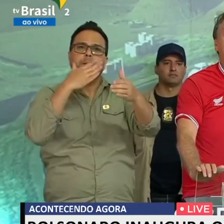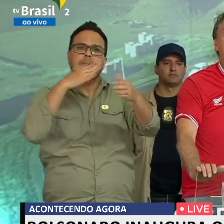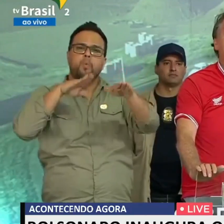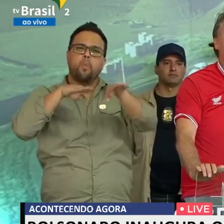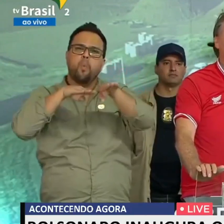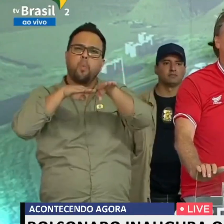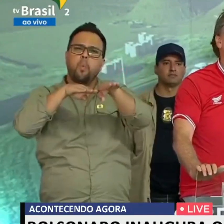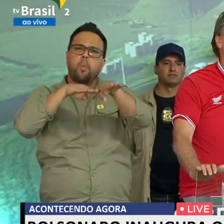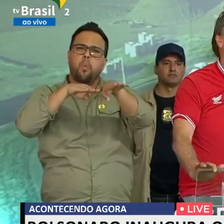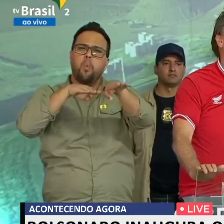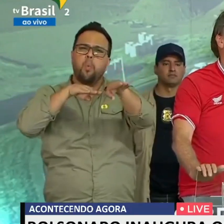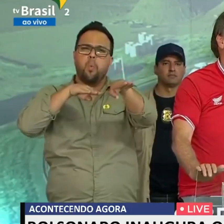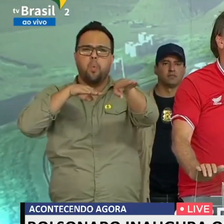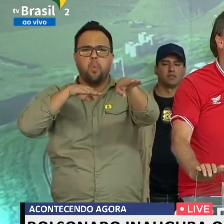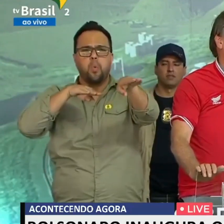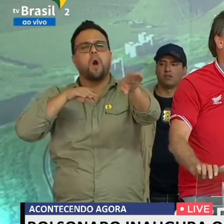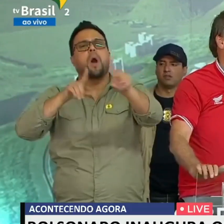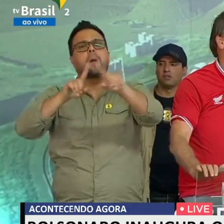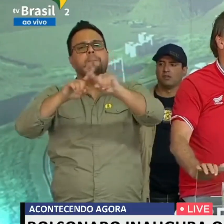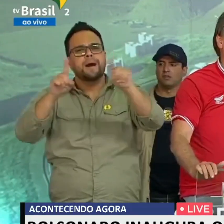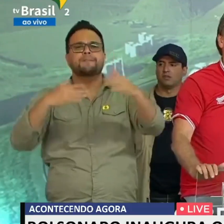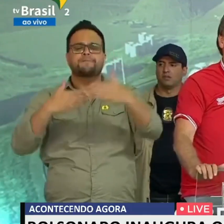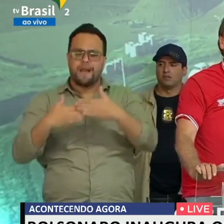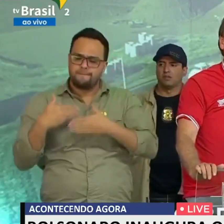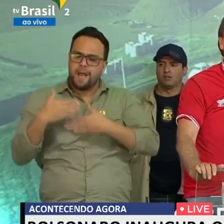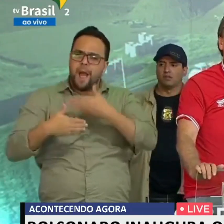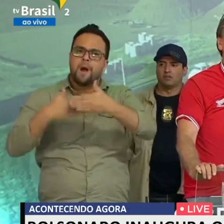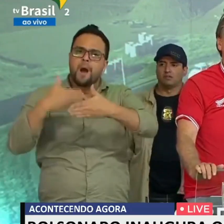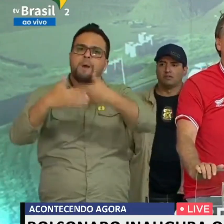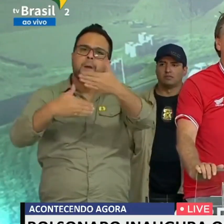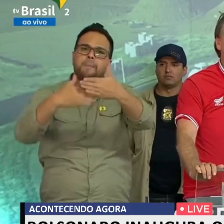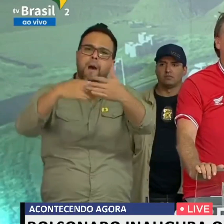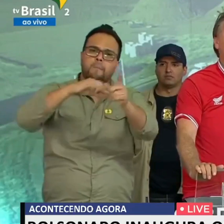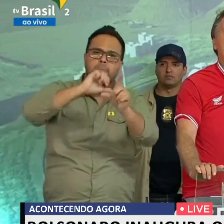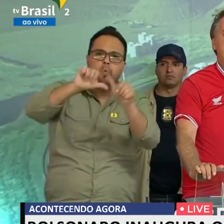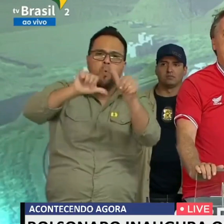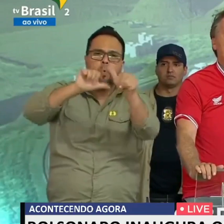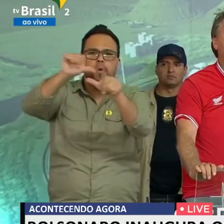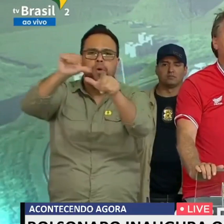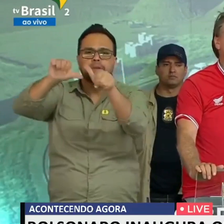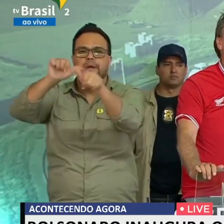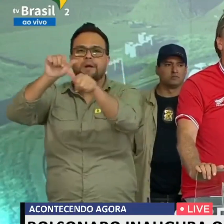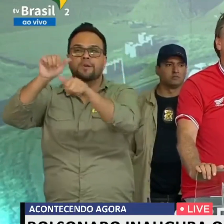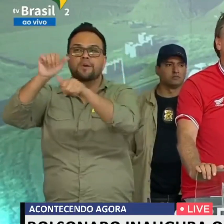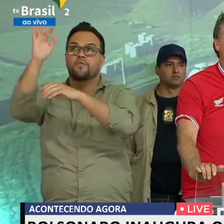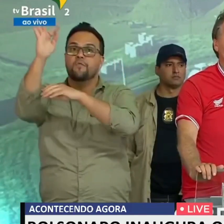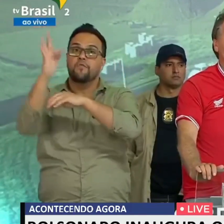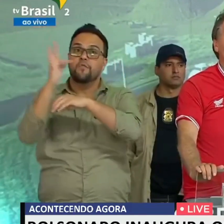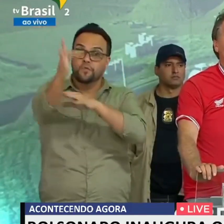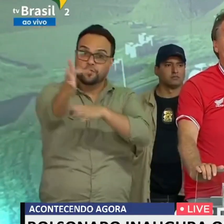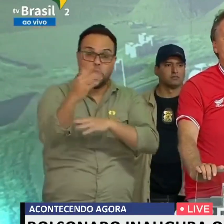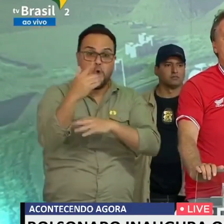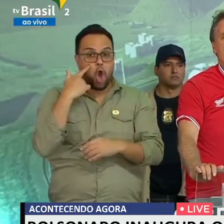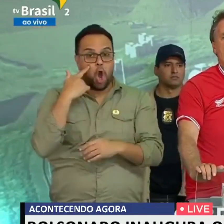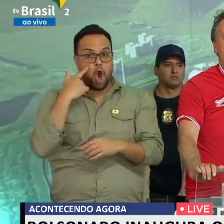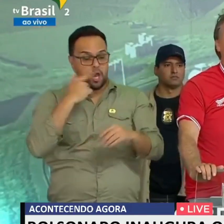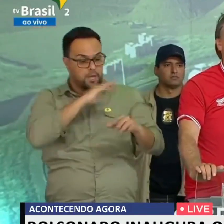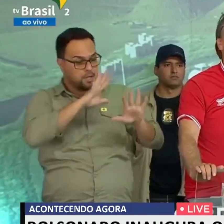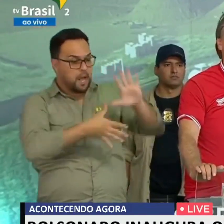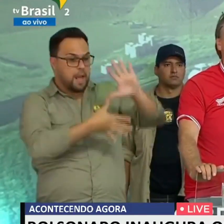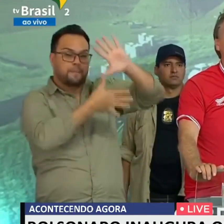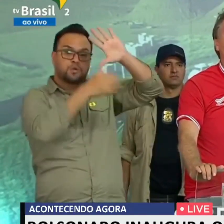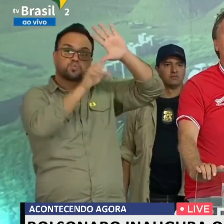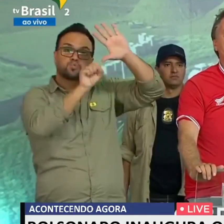mais redirecionando o seu futuro. Olhem aqui na América do Sul.